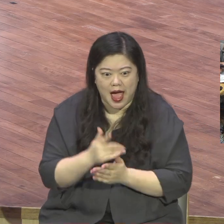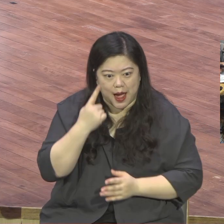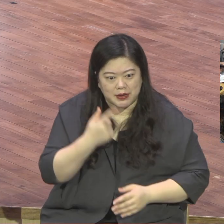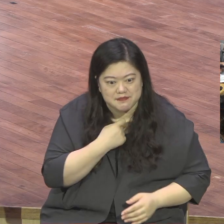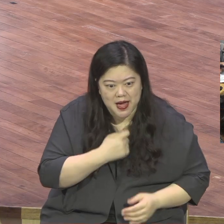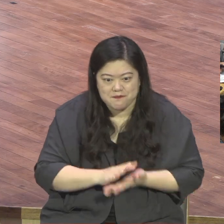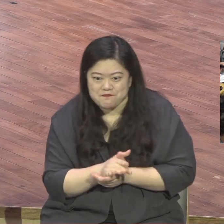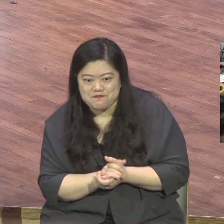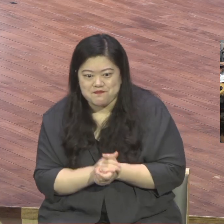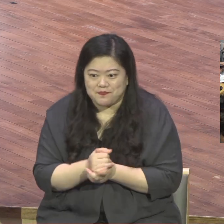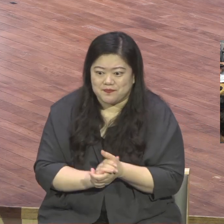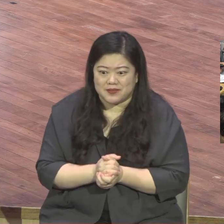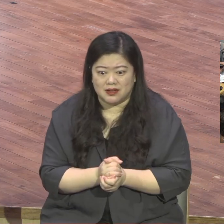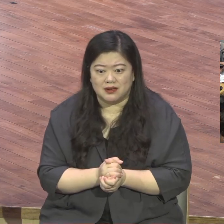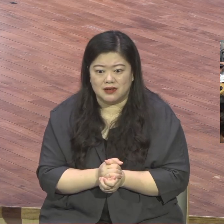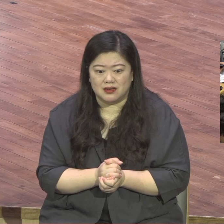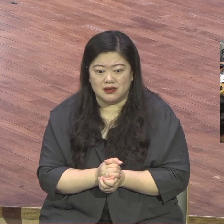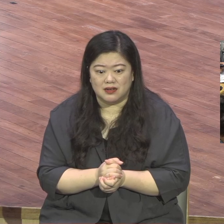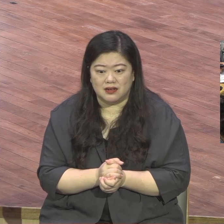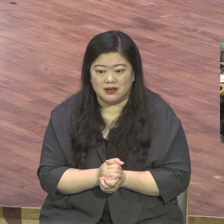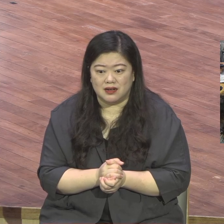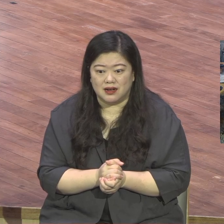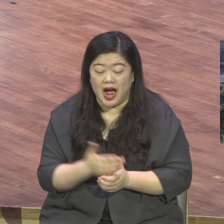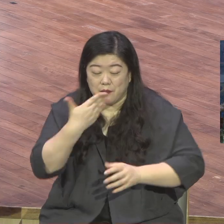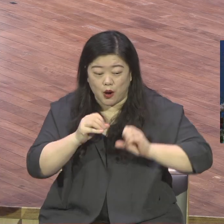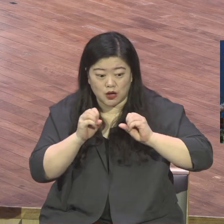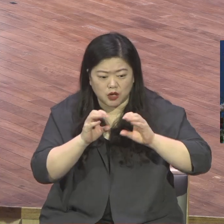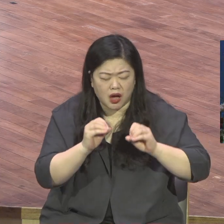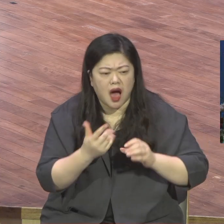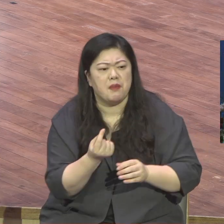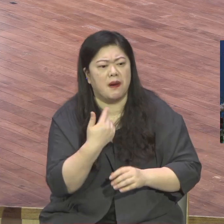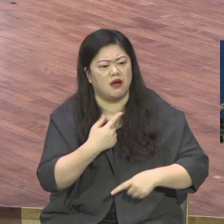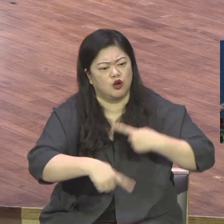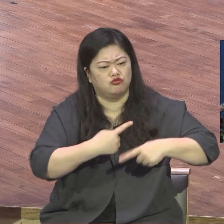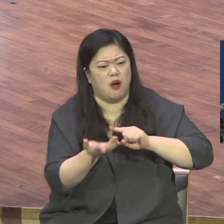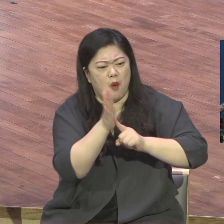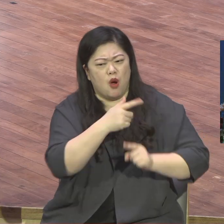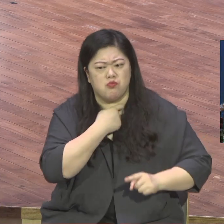생명 살리는 미션을 실현하는데 복음적 불덩어리가 네 가슴에 있느냐?